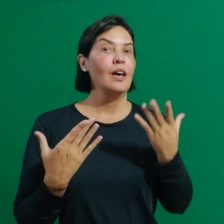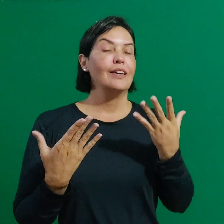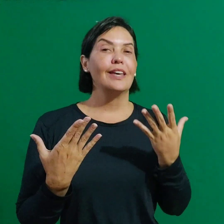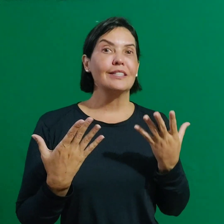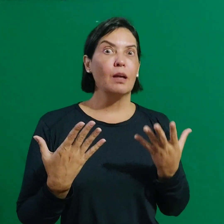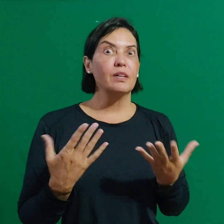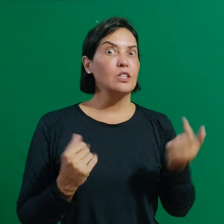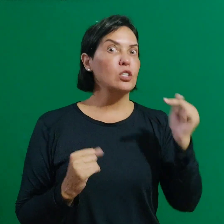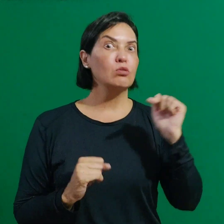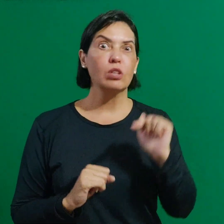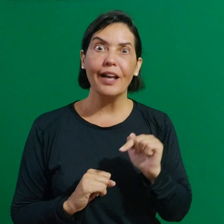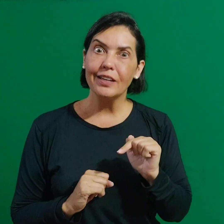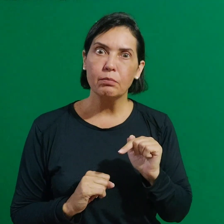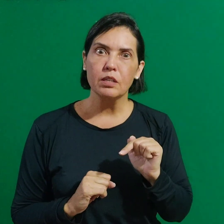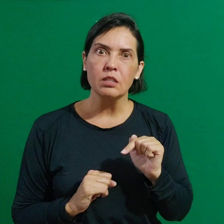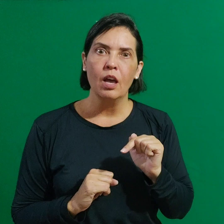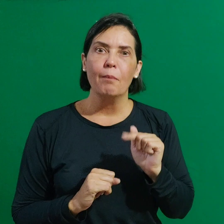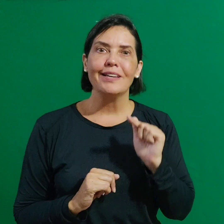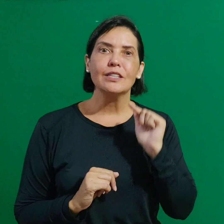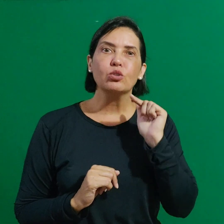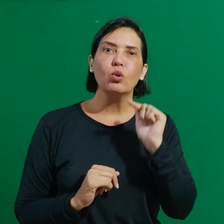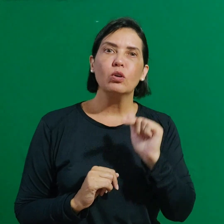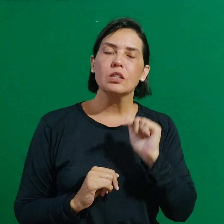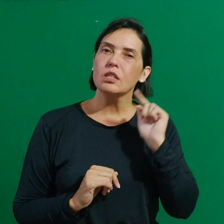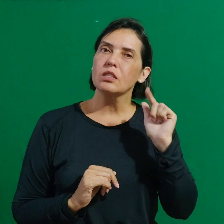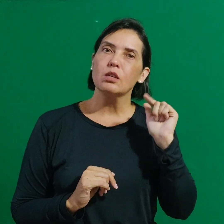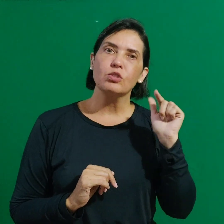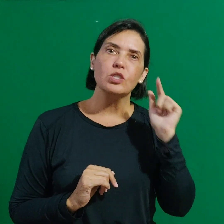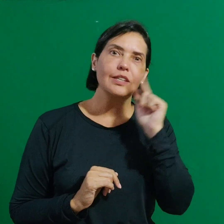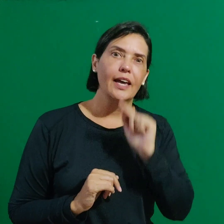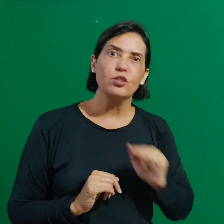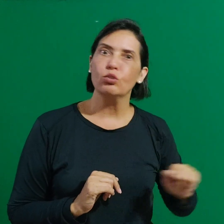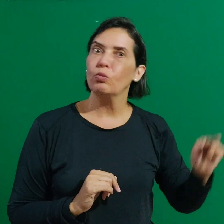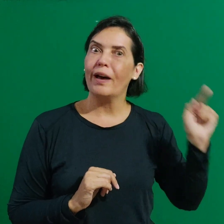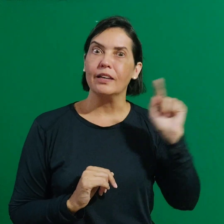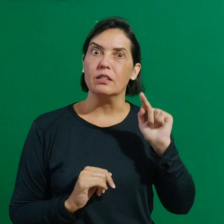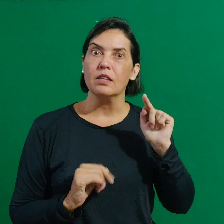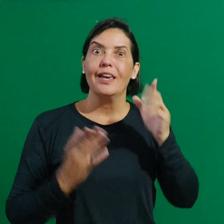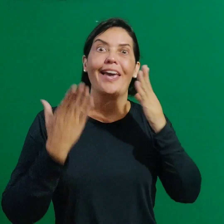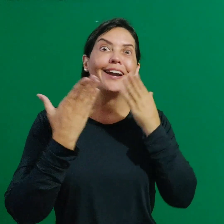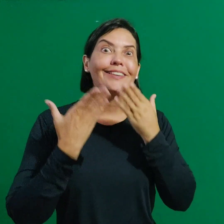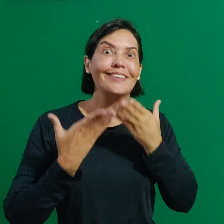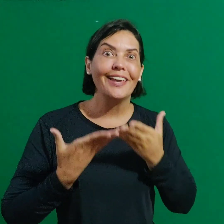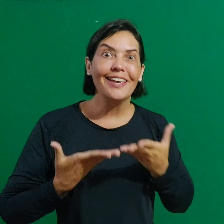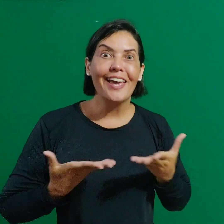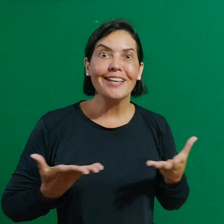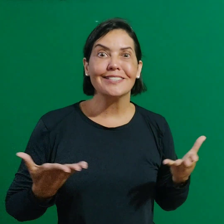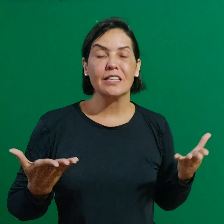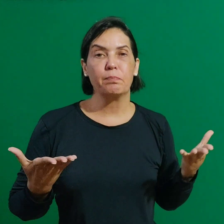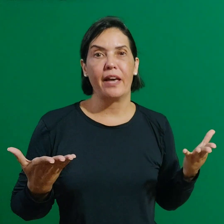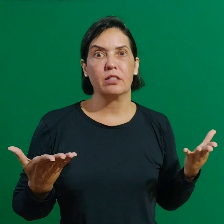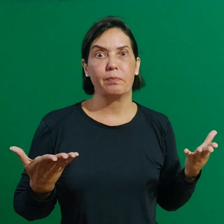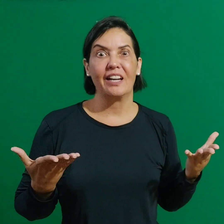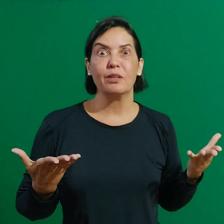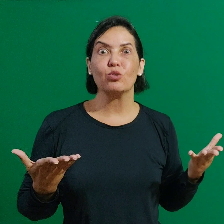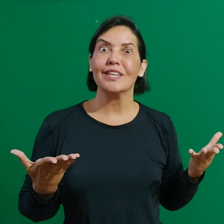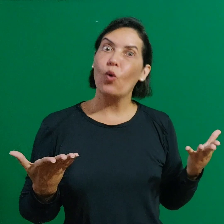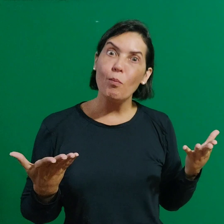e ele está presente não só na Libras, mas em todas as línguas de sinais de todo o país. Ela tem esses aspectos, esses parâmetros em